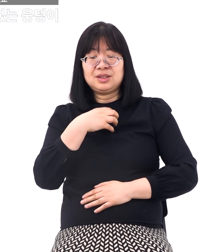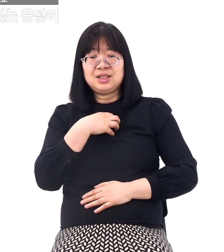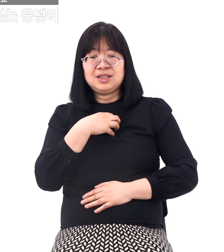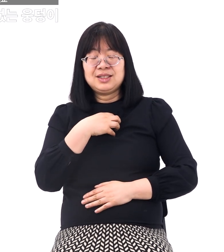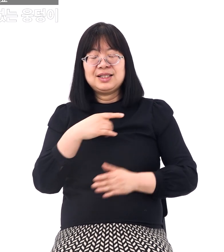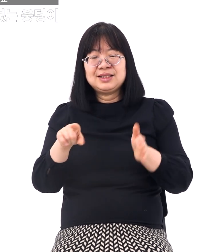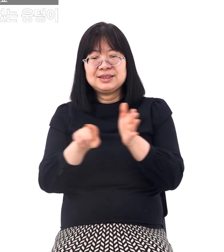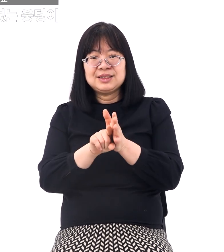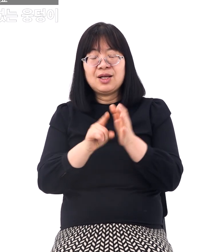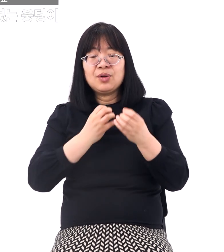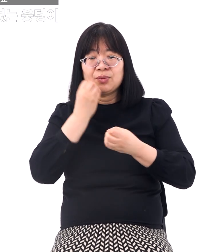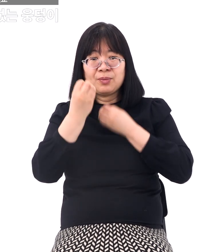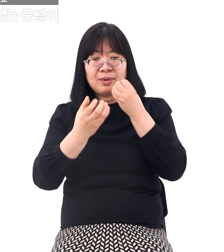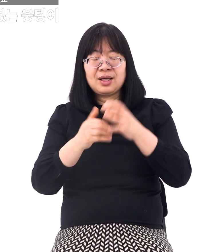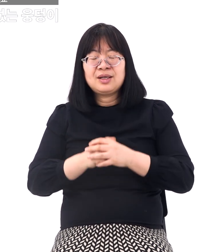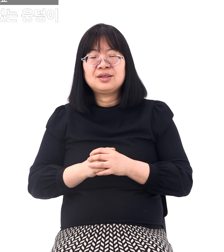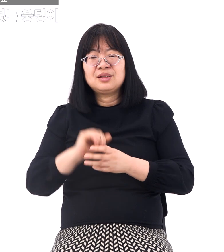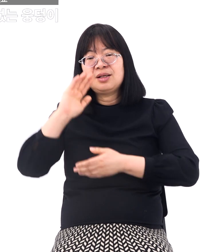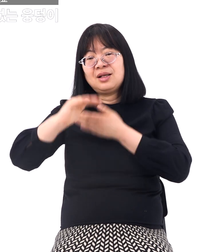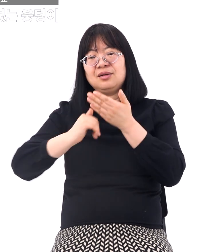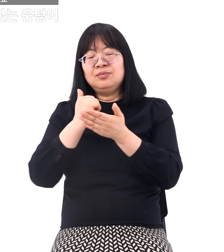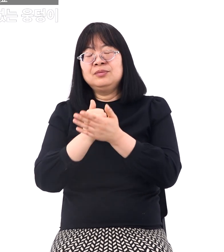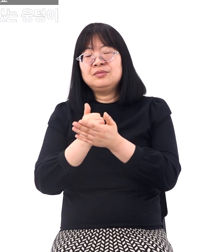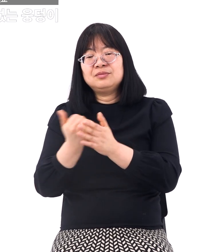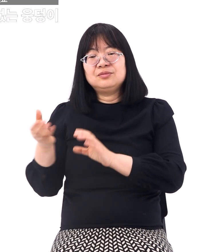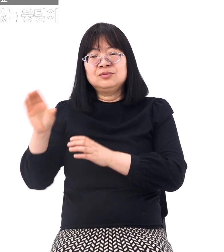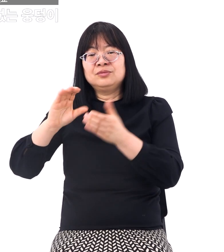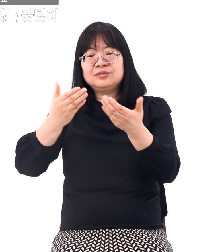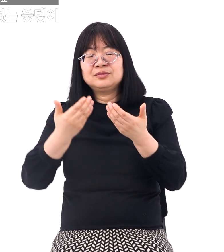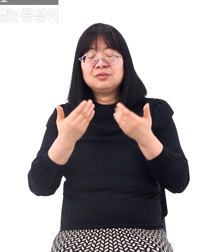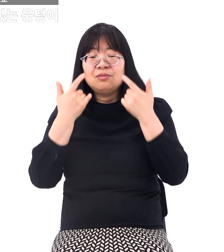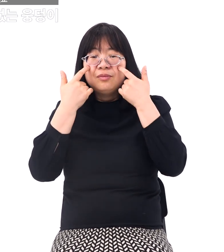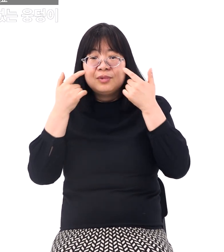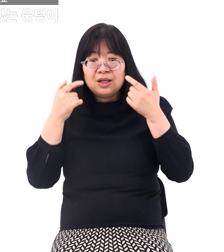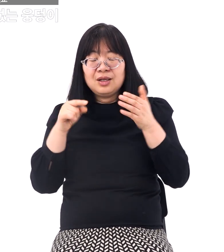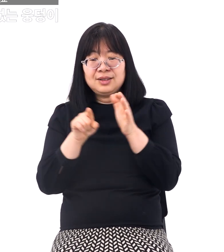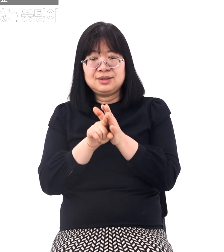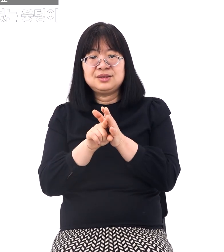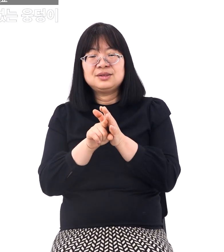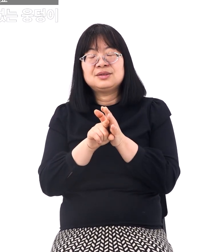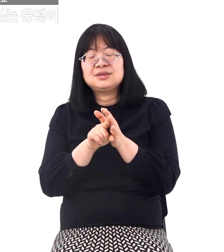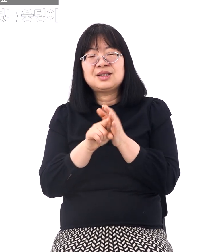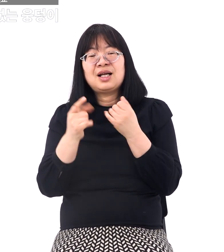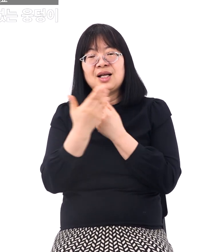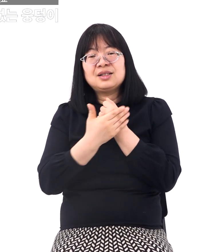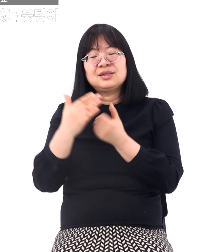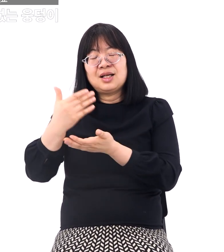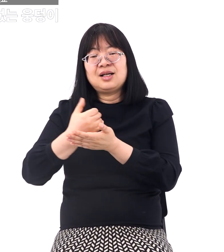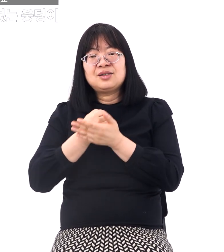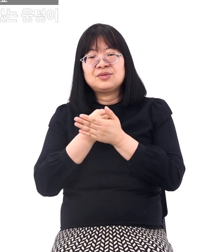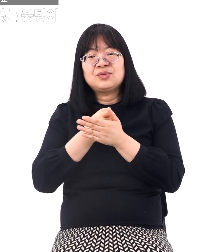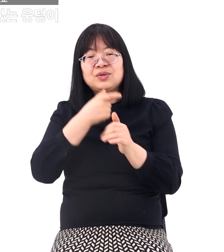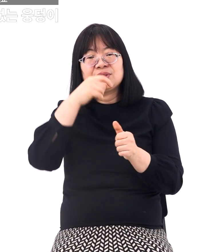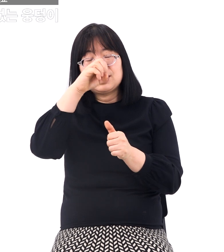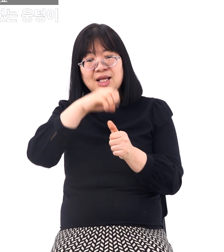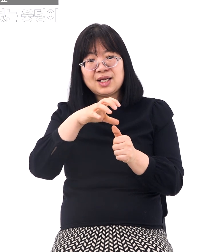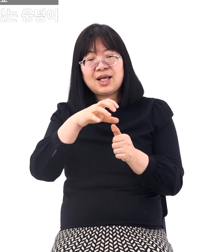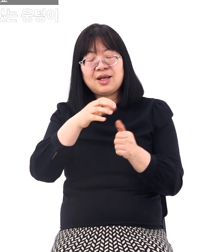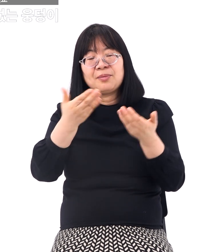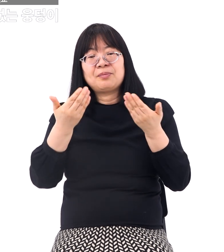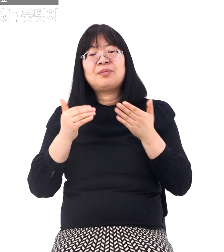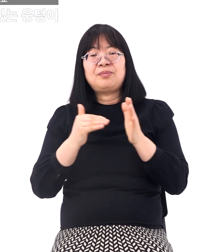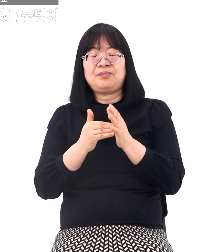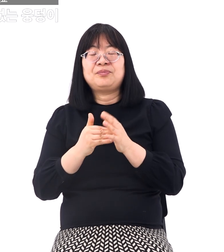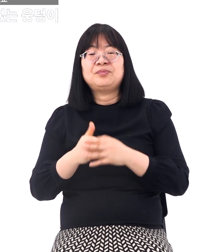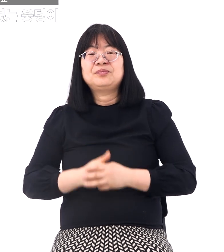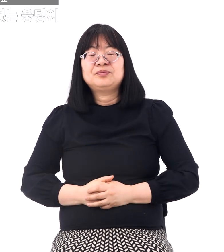그 신앙의 고백과 하나님이 부어주신 확고한 확신과 은혜로 세례를 결국